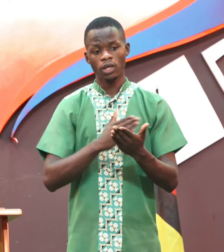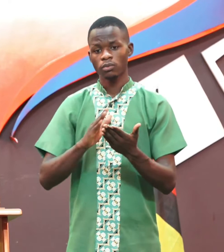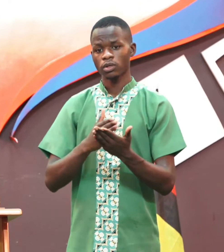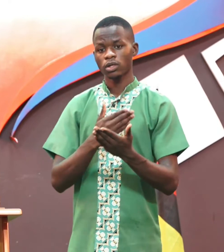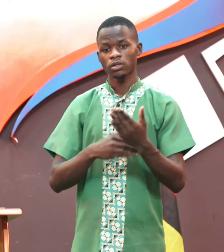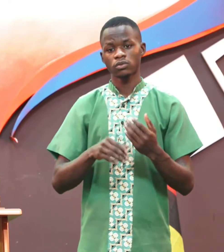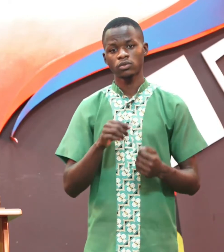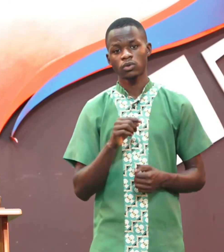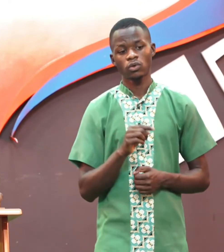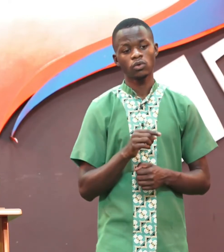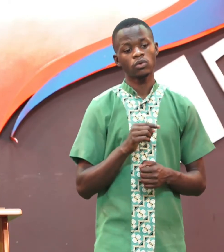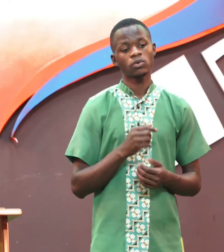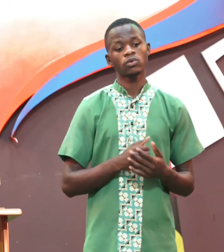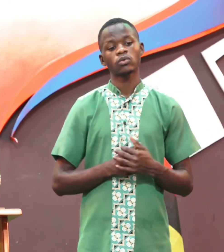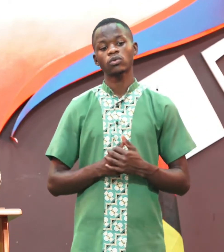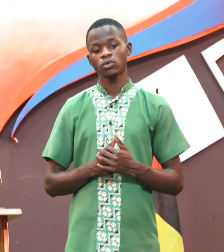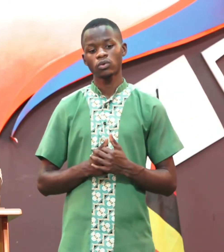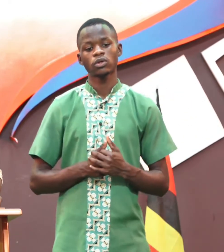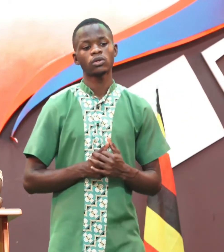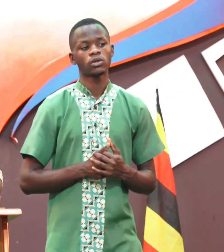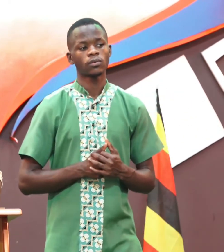Katuyimbe bwe tutyo.